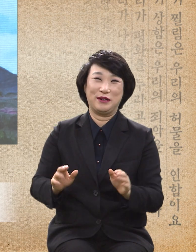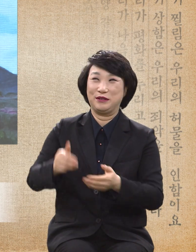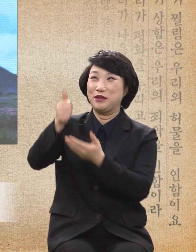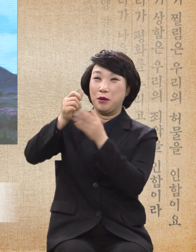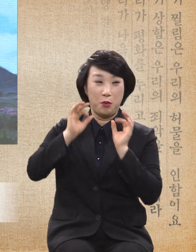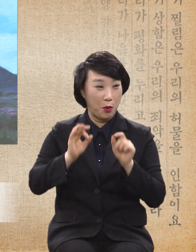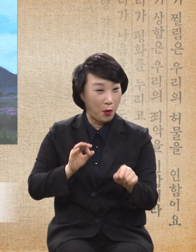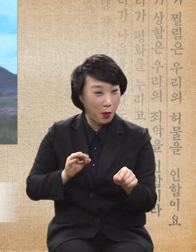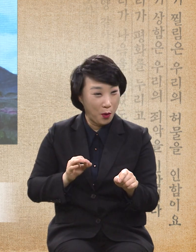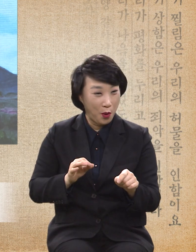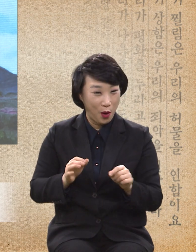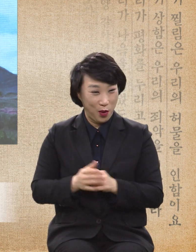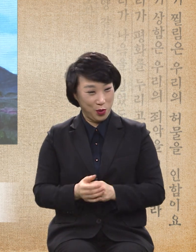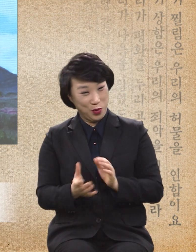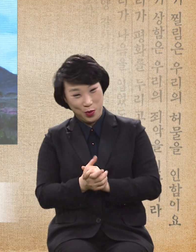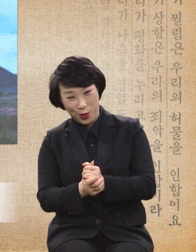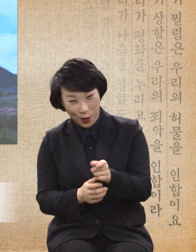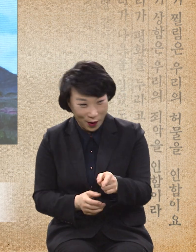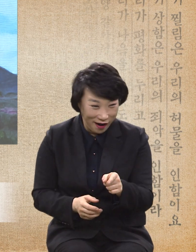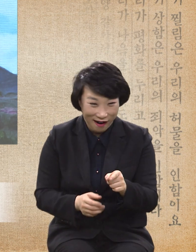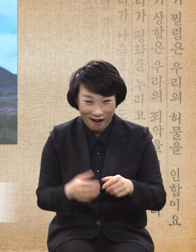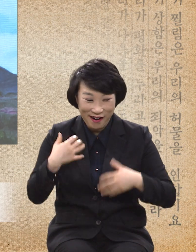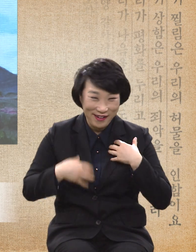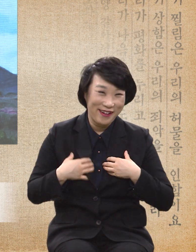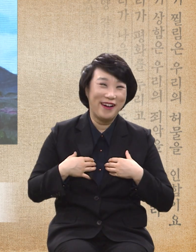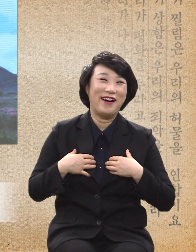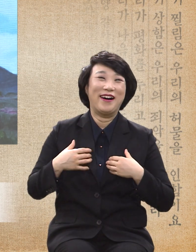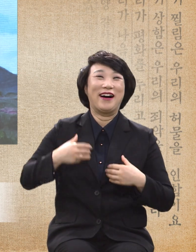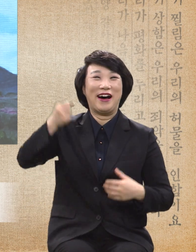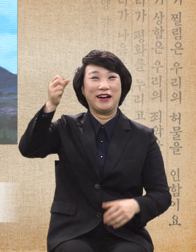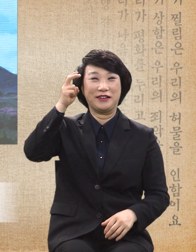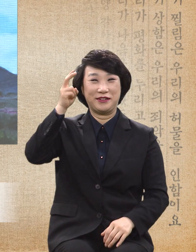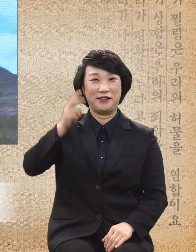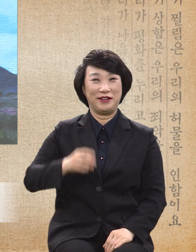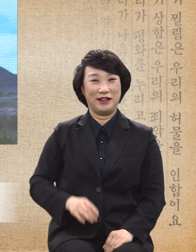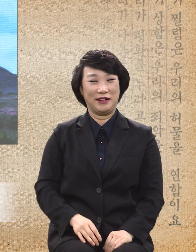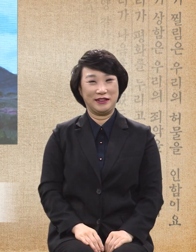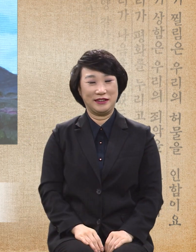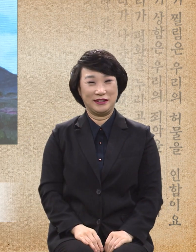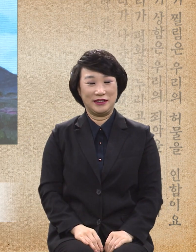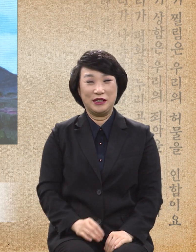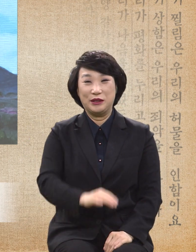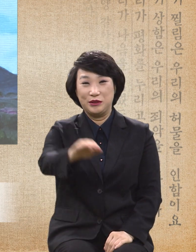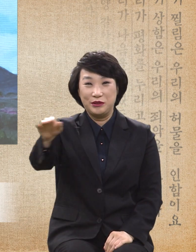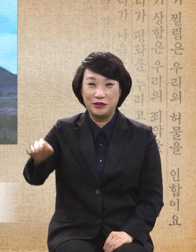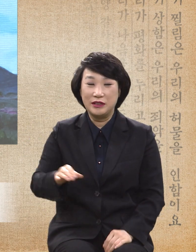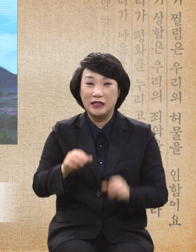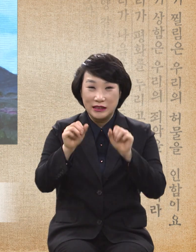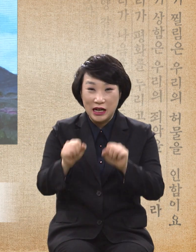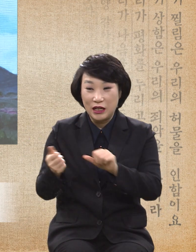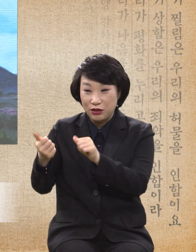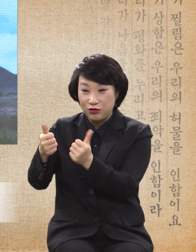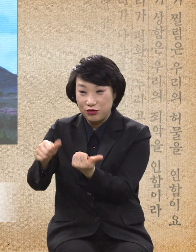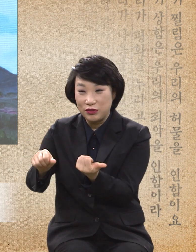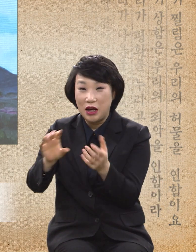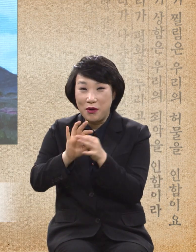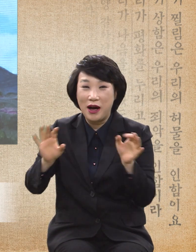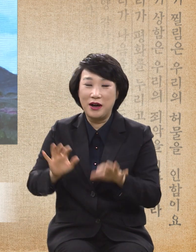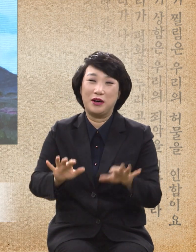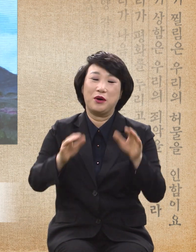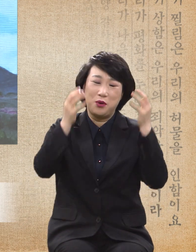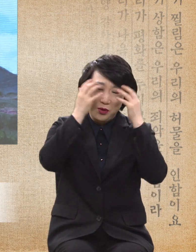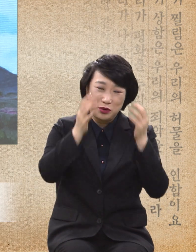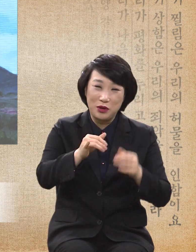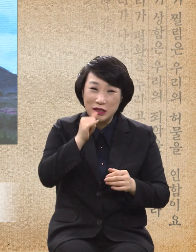주님이 많은 혼소품을 보고 즐거워하시고 기뻐하시겠느냐. 그래서 우리는 사나 죽으나 고통